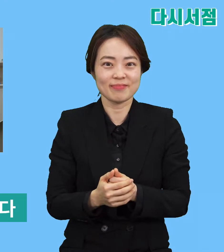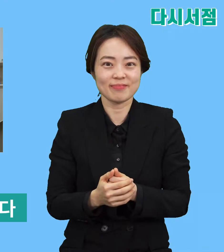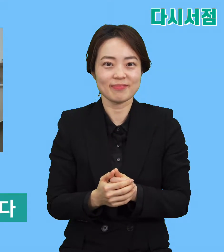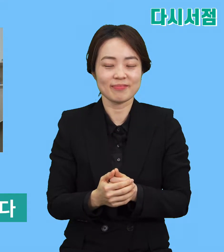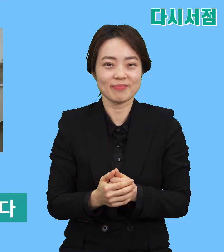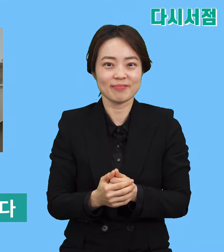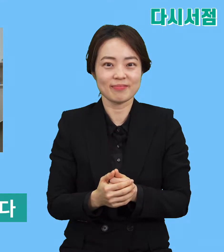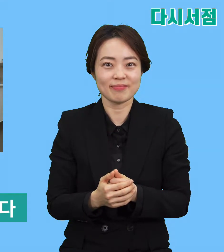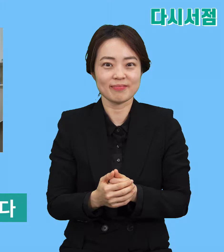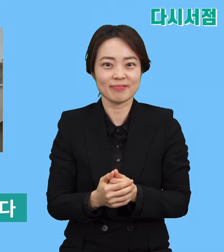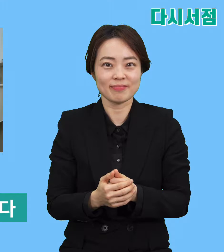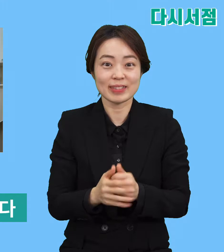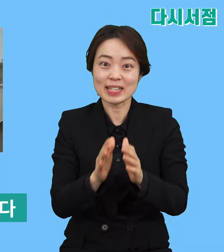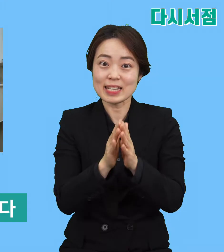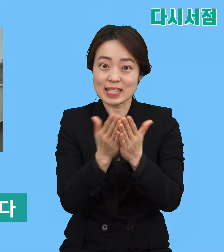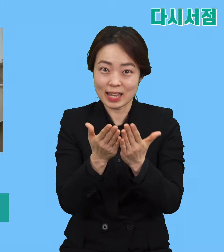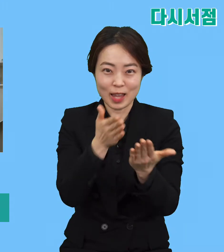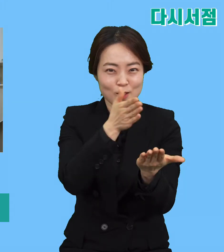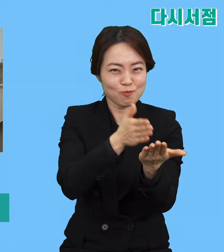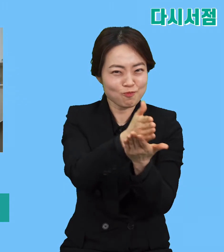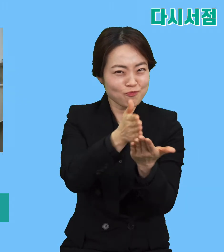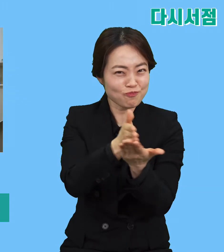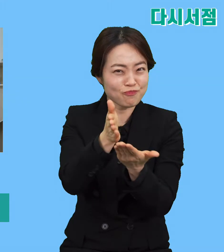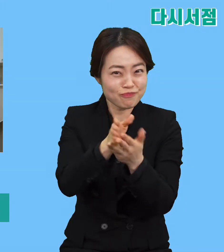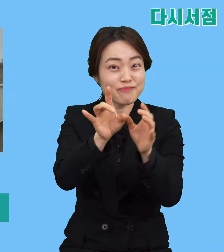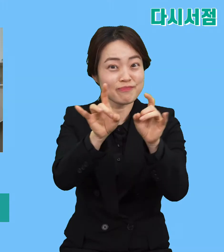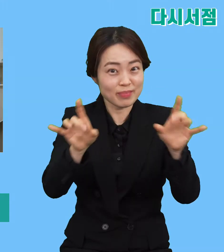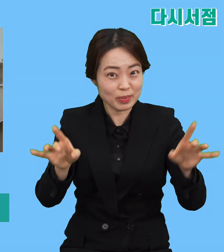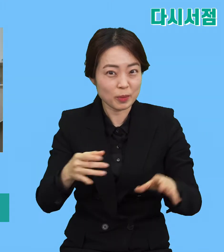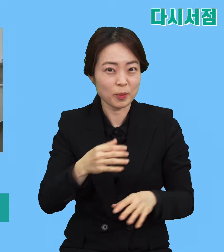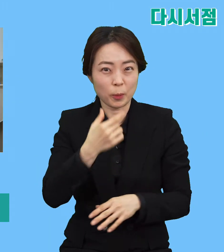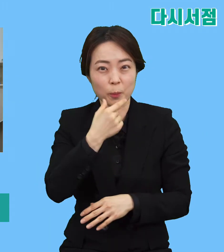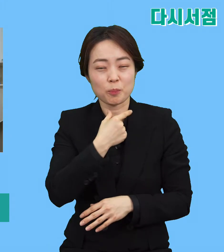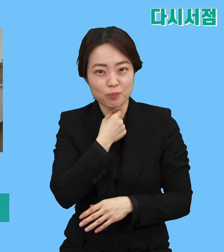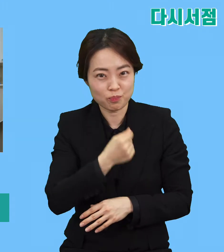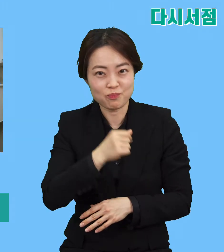그렇기 때문에 책의 분야마다 선호하는 판형이 있는데요.